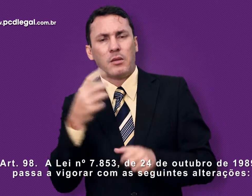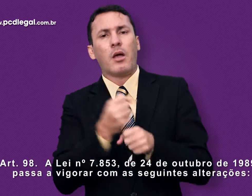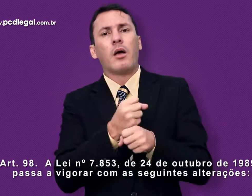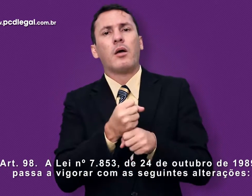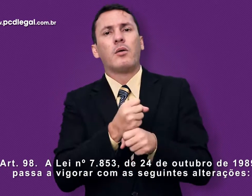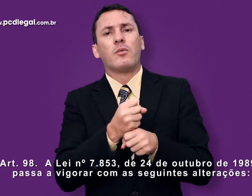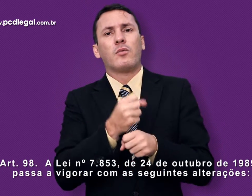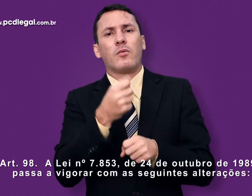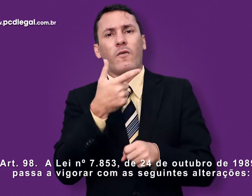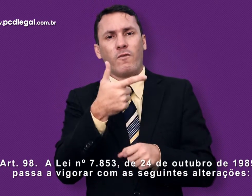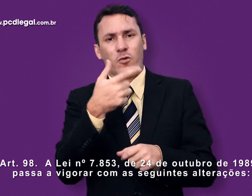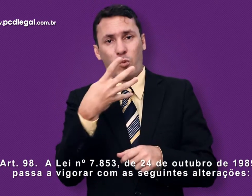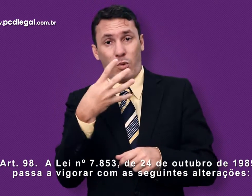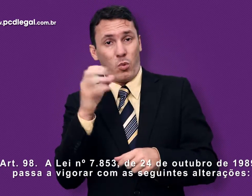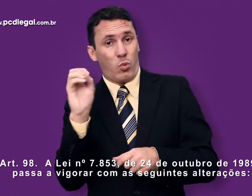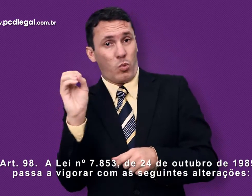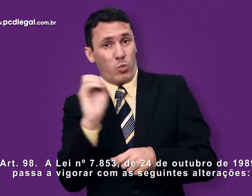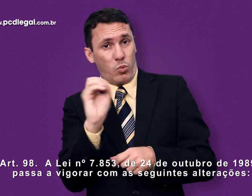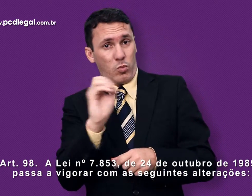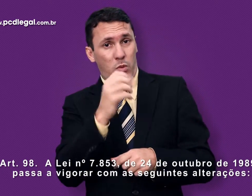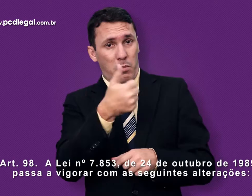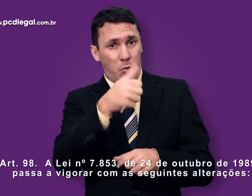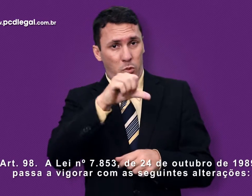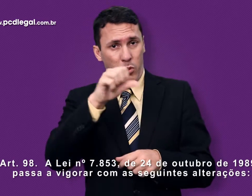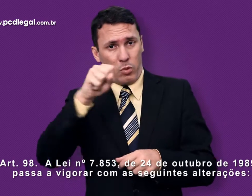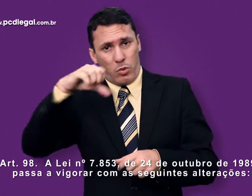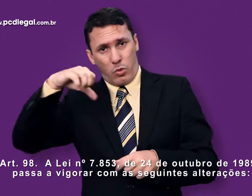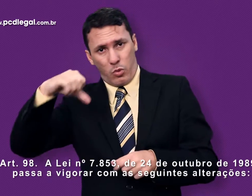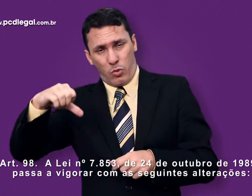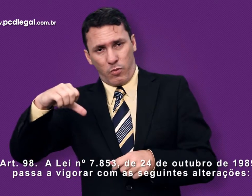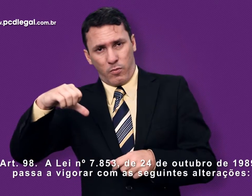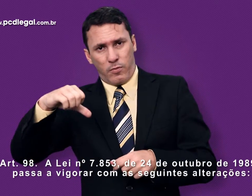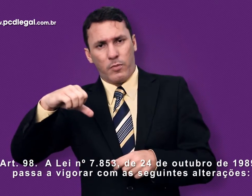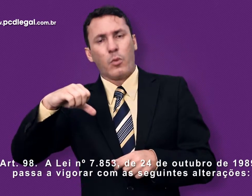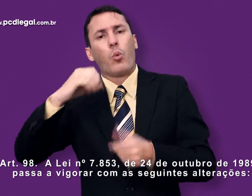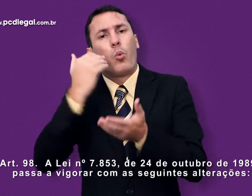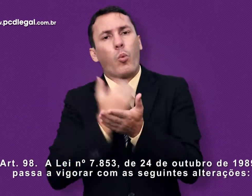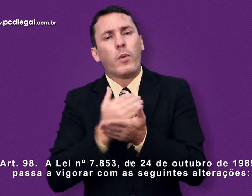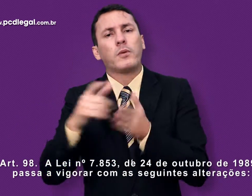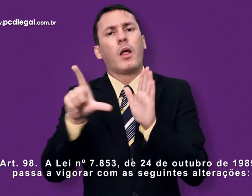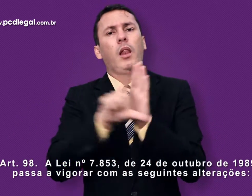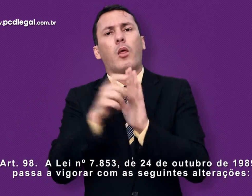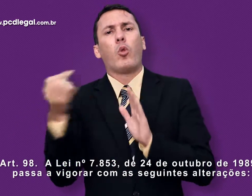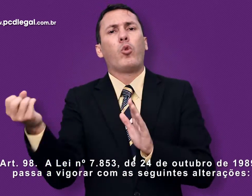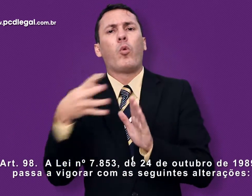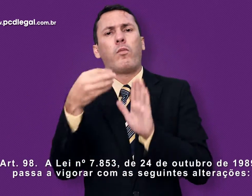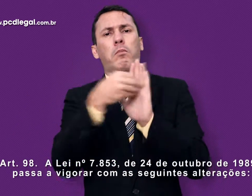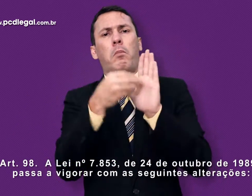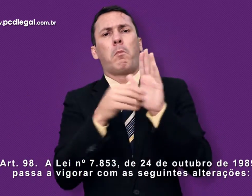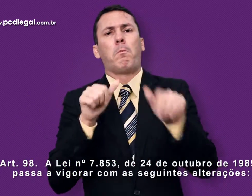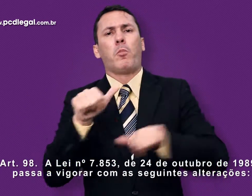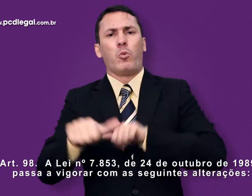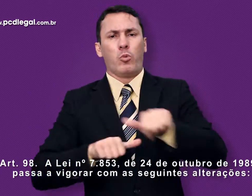7.853, de 24 de outubro de 1989, passa a vigorar com as seguintes